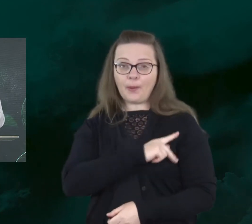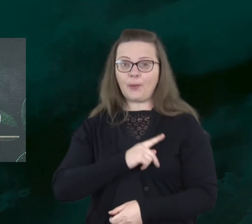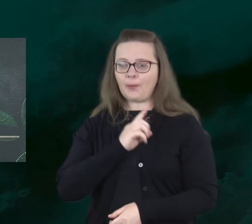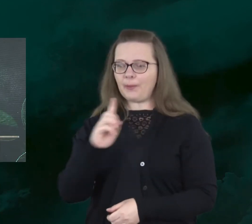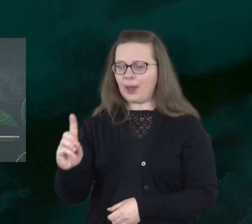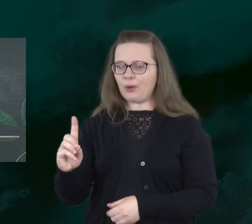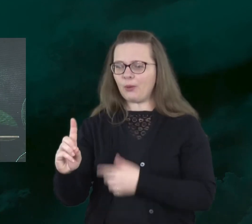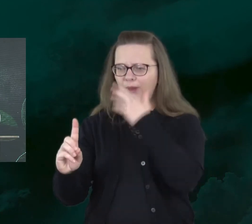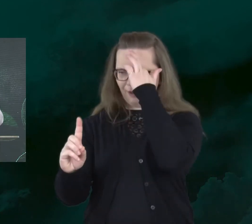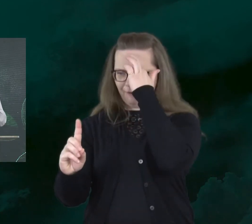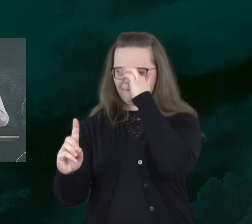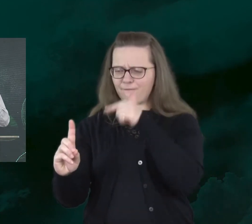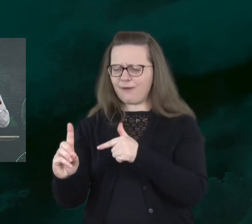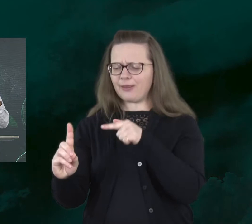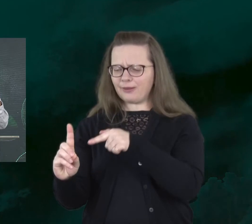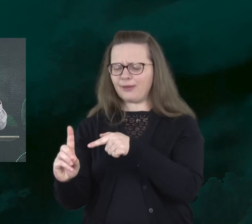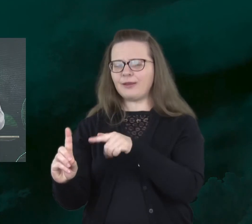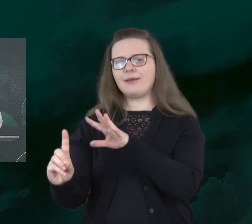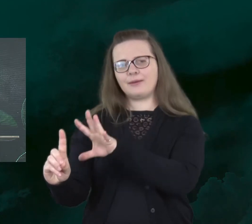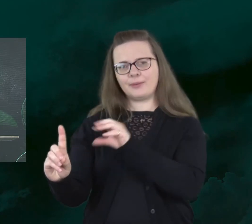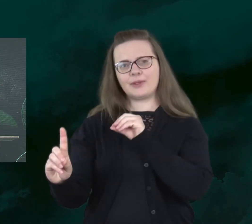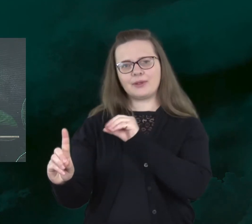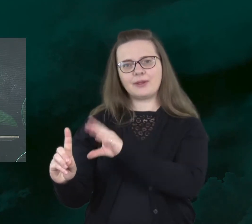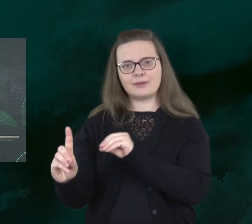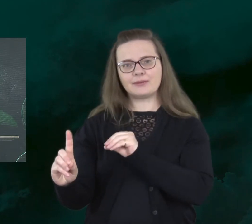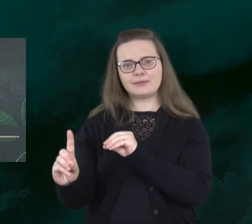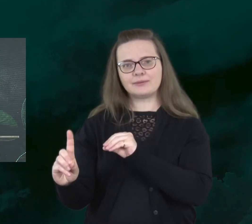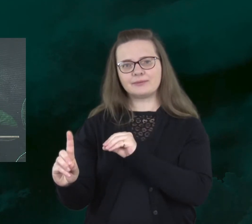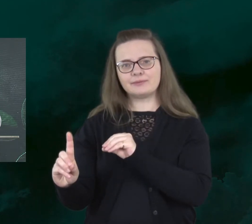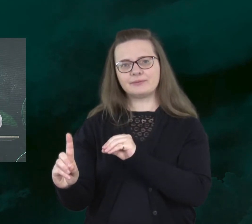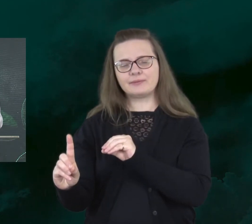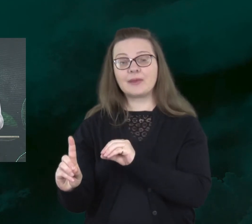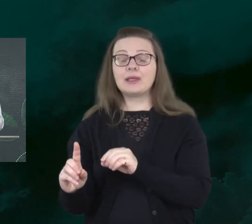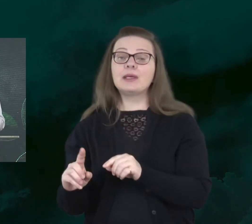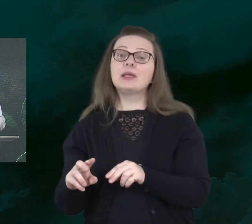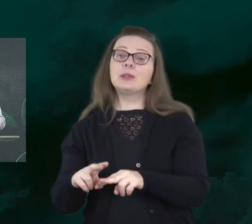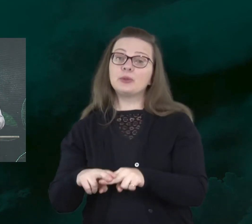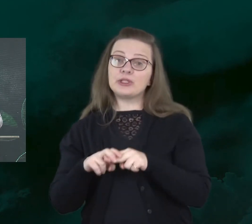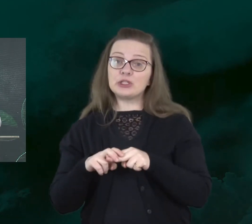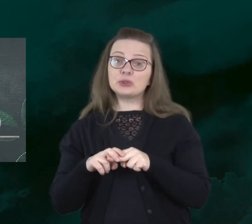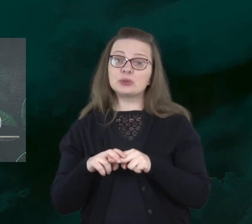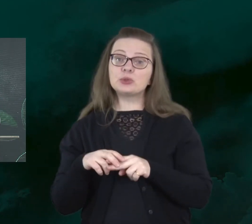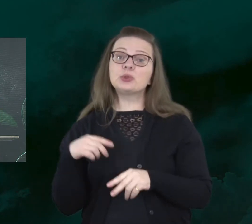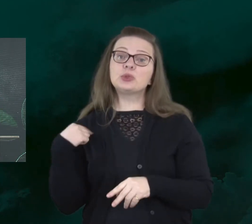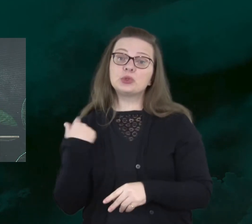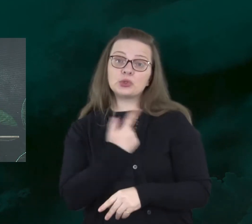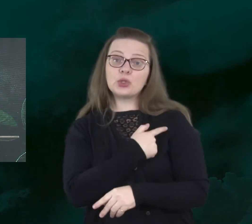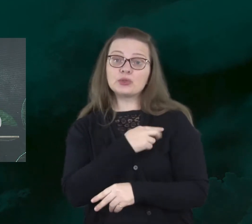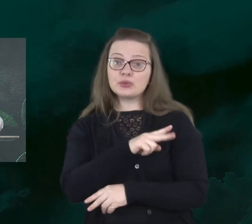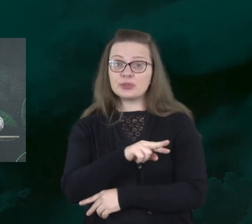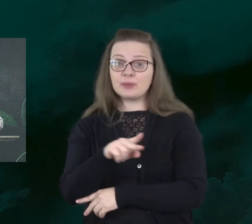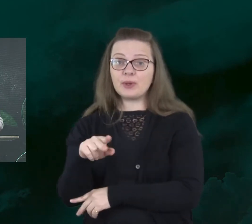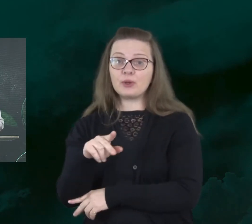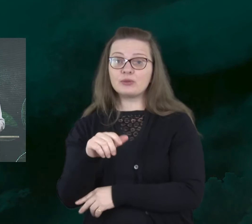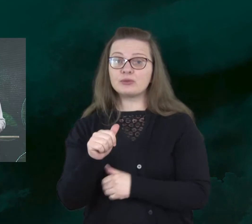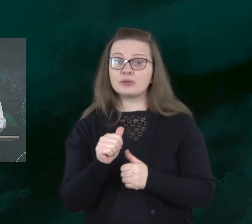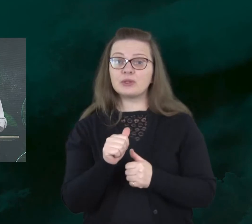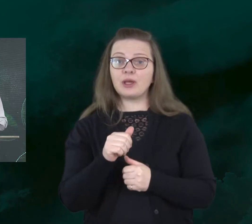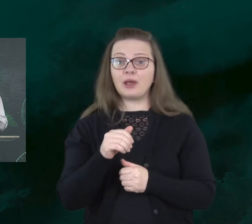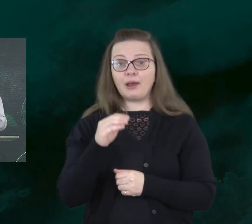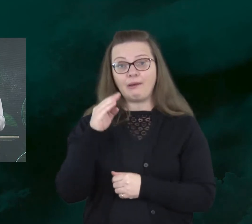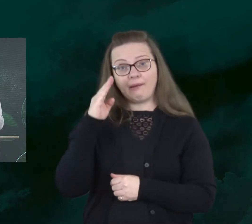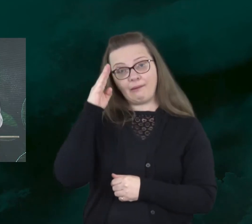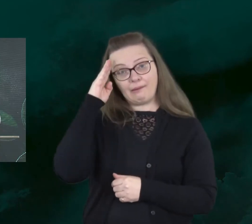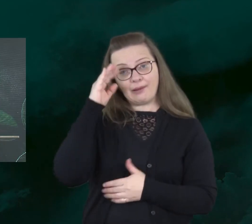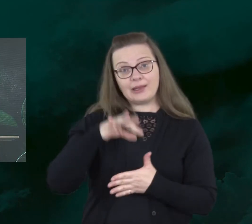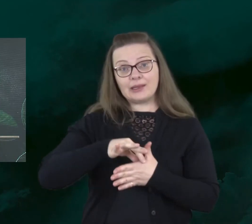nossos guias, os que lideram entre nós, que pregam a palavra de Deus. E versículo